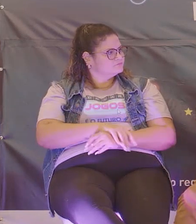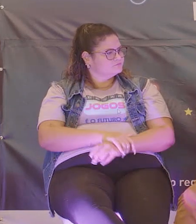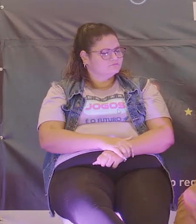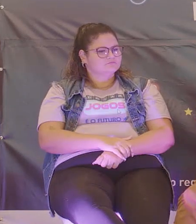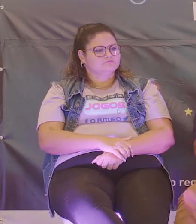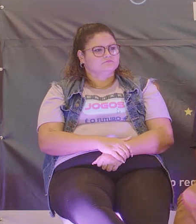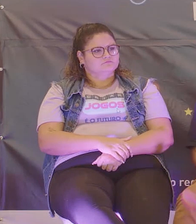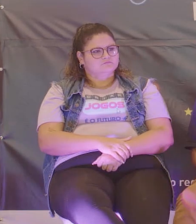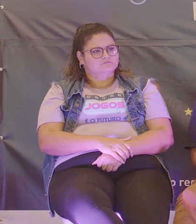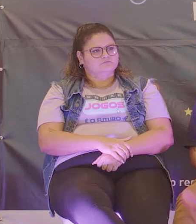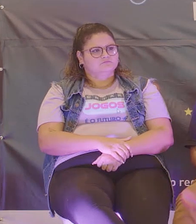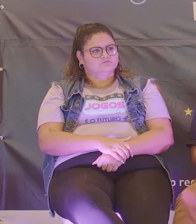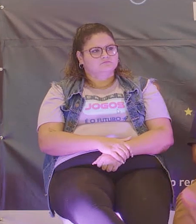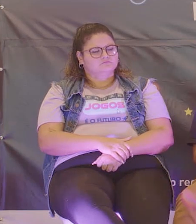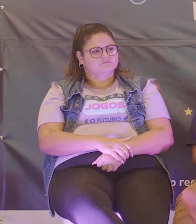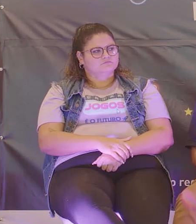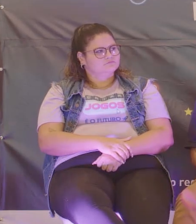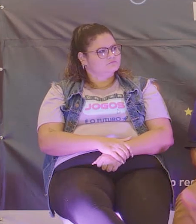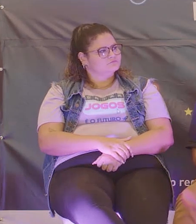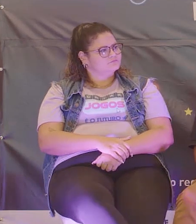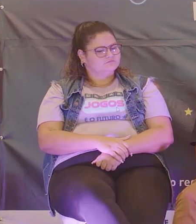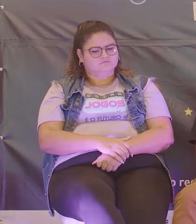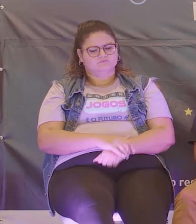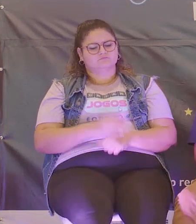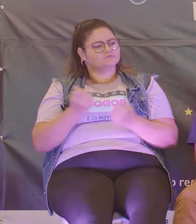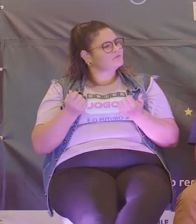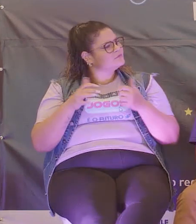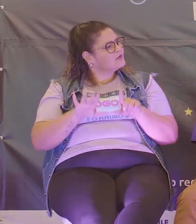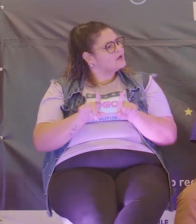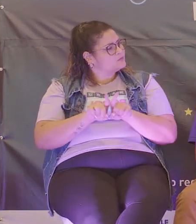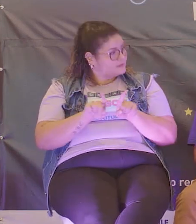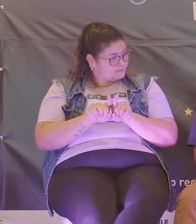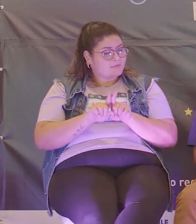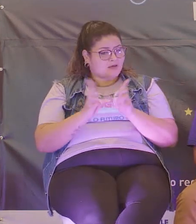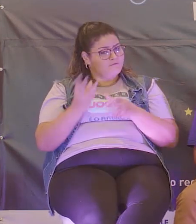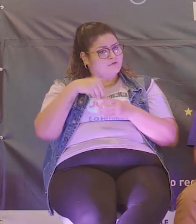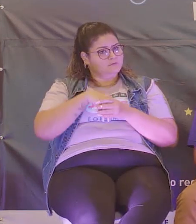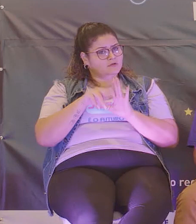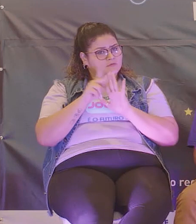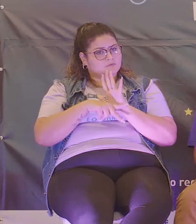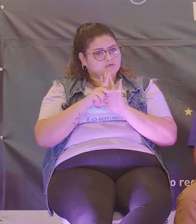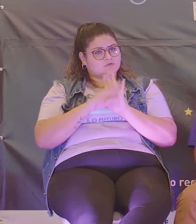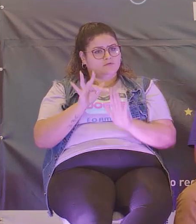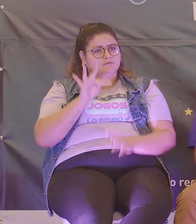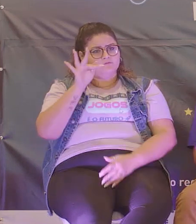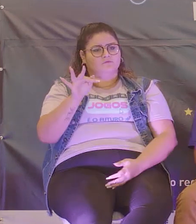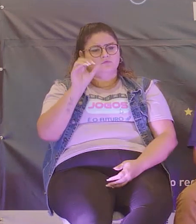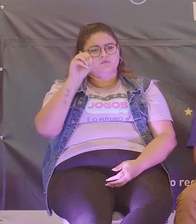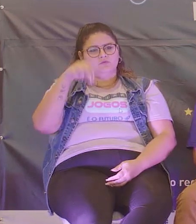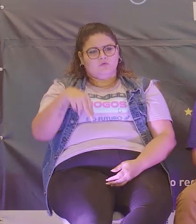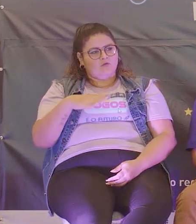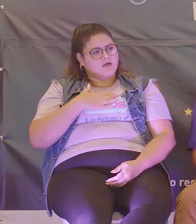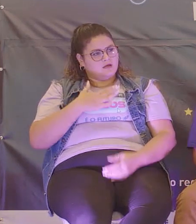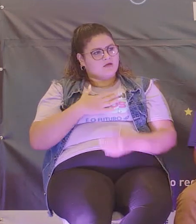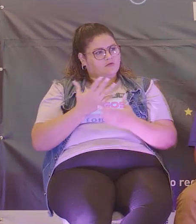todo. Essa parte que você falou de inclusão, eu também faço parte de um projeto, né, chamado Futuro On, o nome do projeto que eu faço